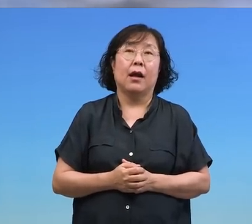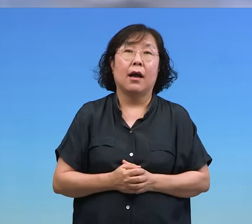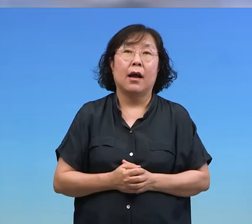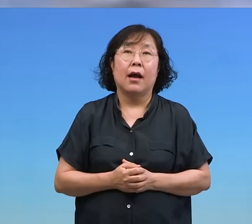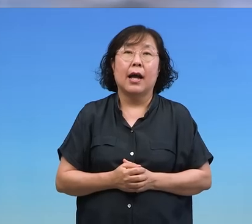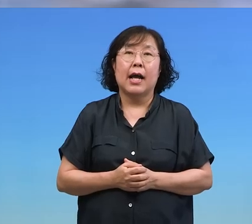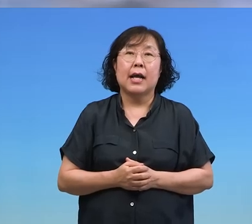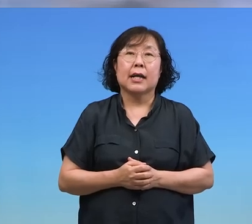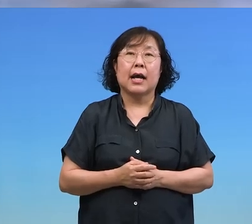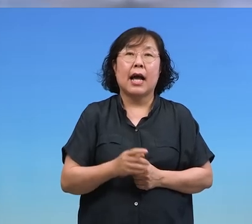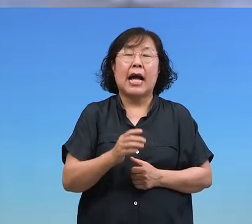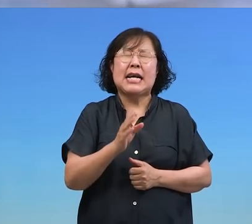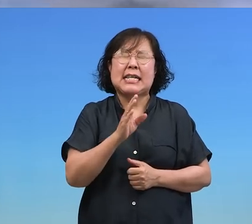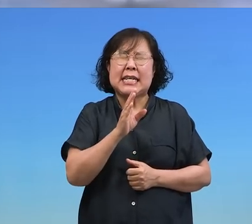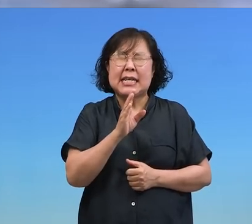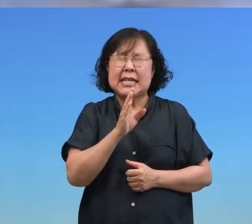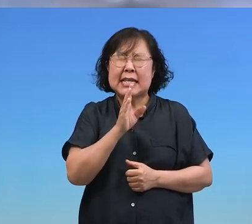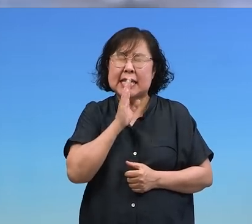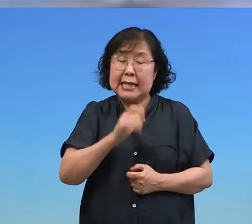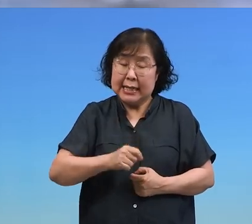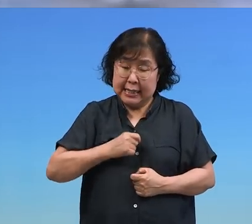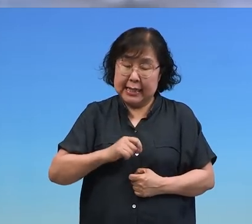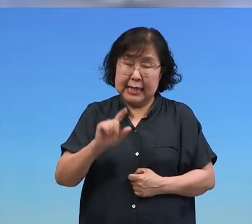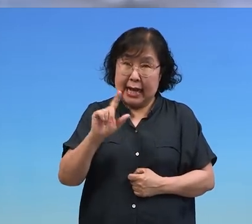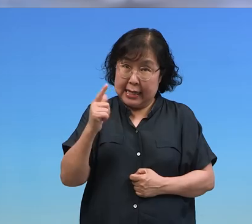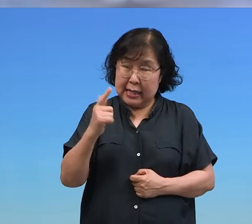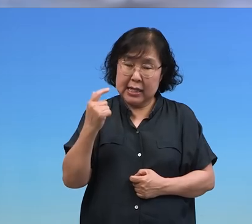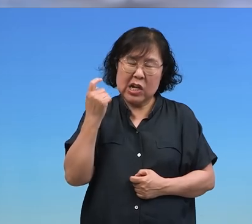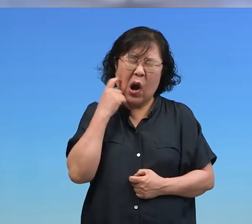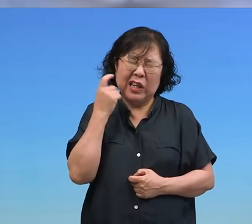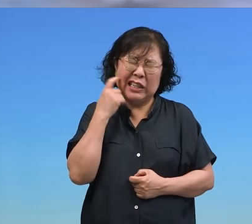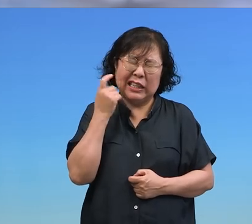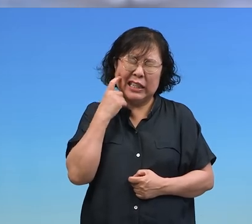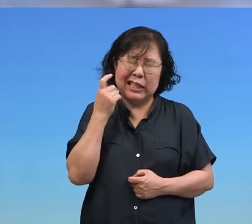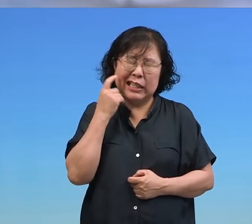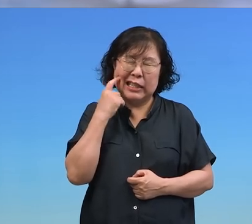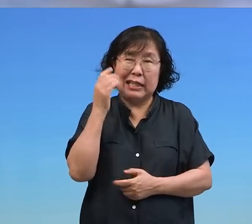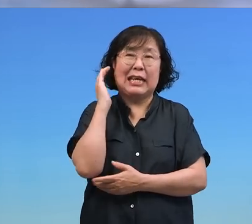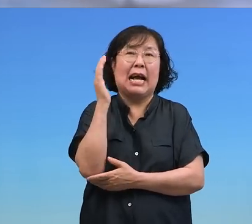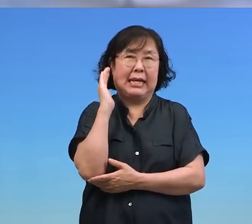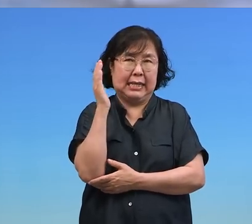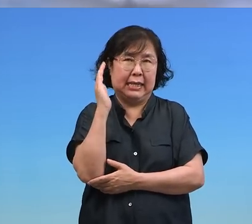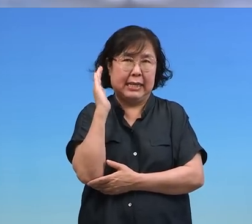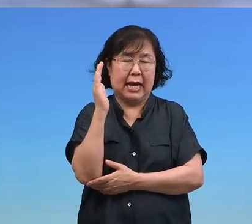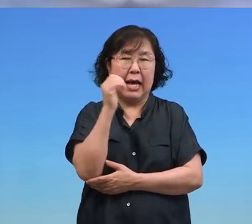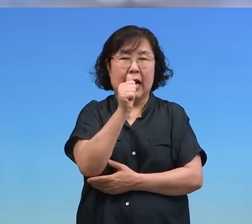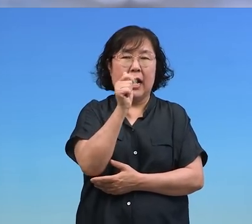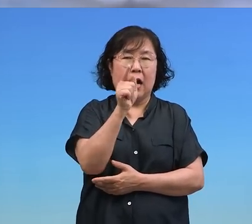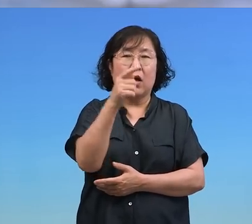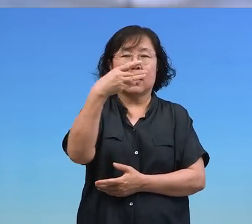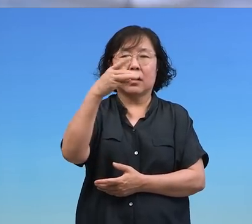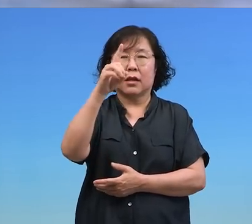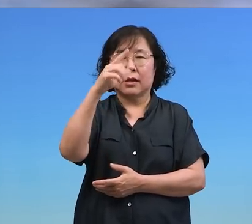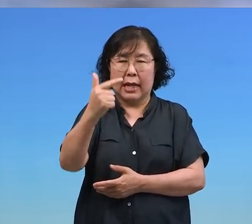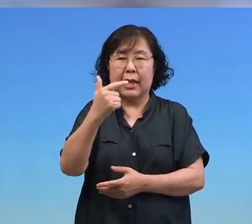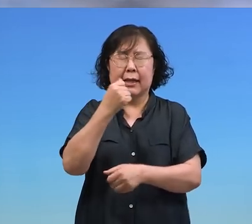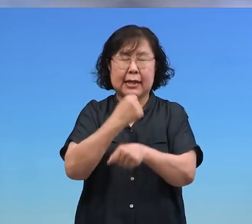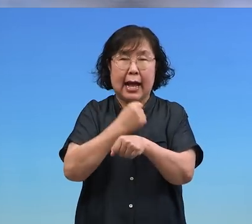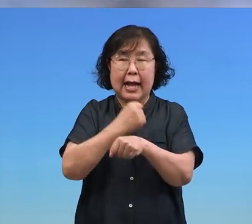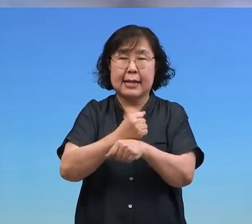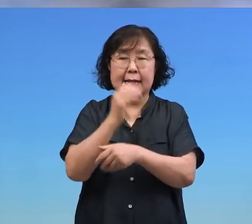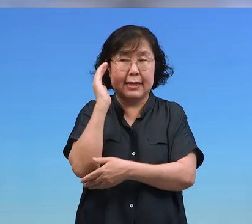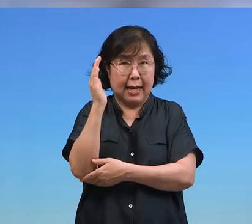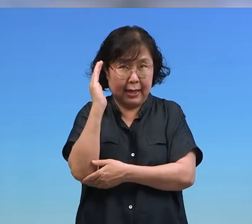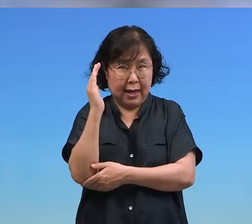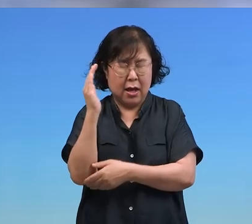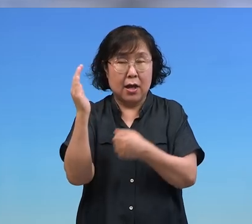말하면 진실이 아닌 꾸며낸 이야기 이게 여기서 말하는 허탄한입니다 그러니까